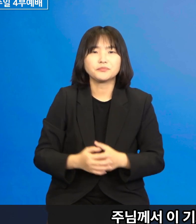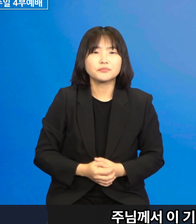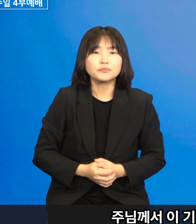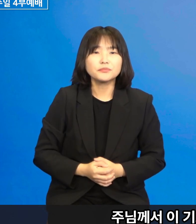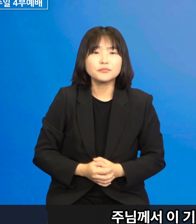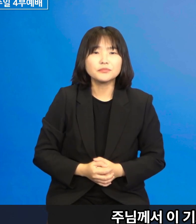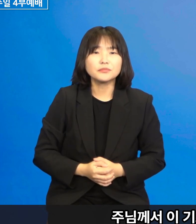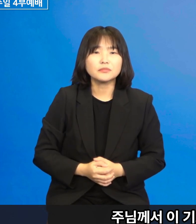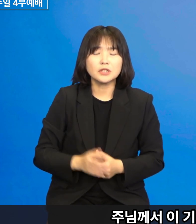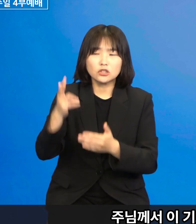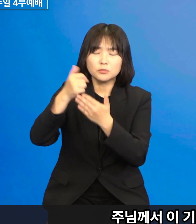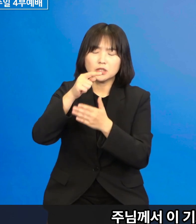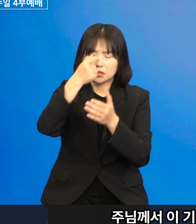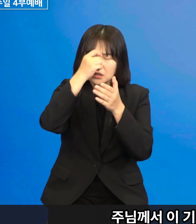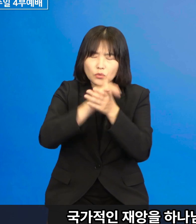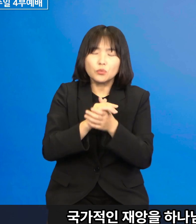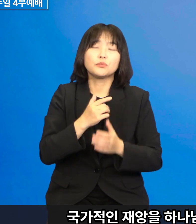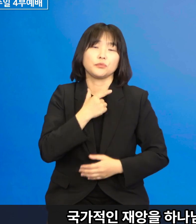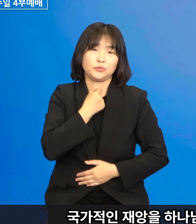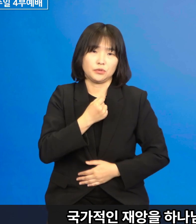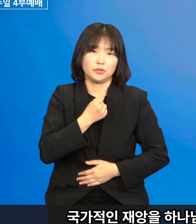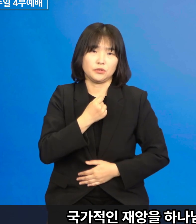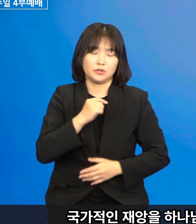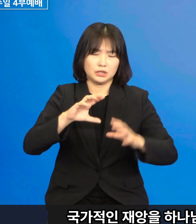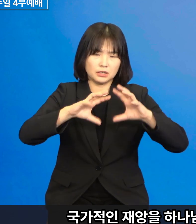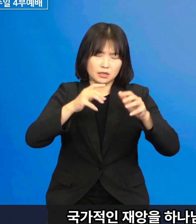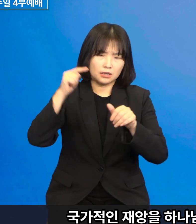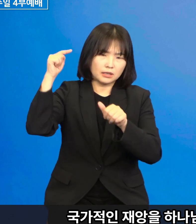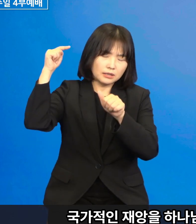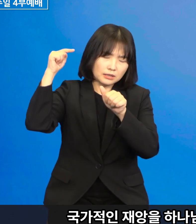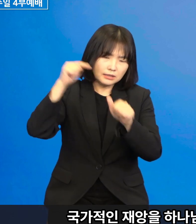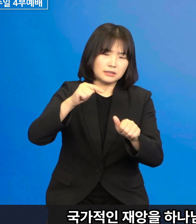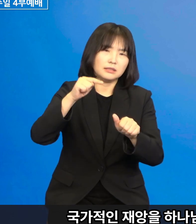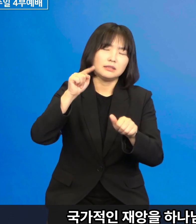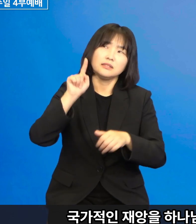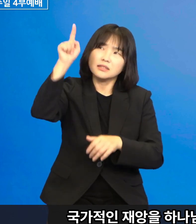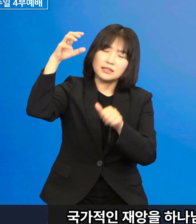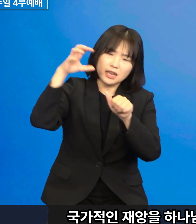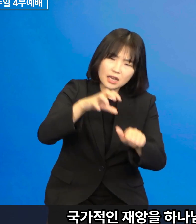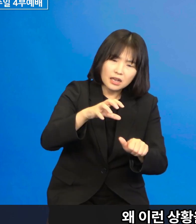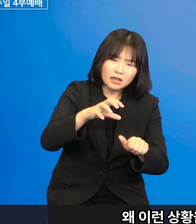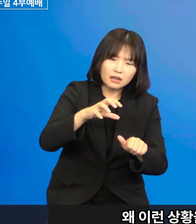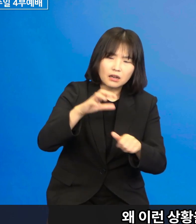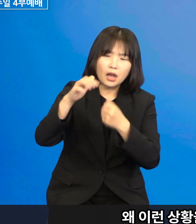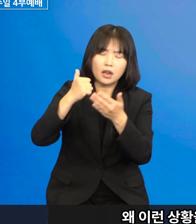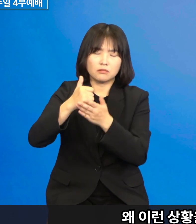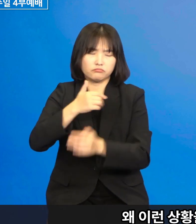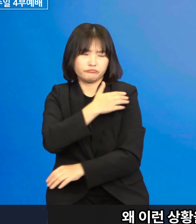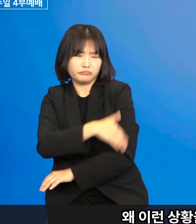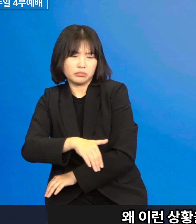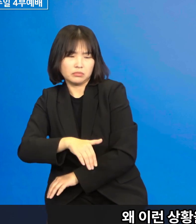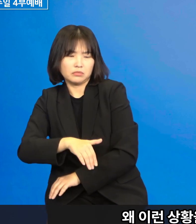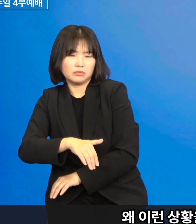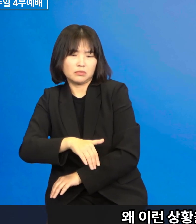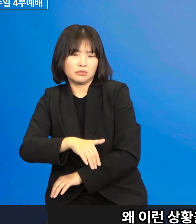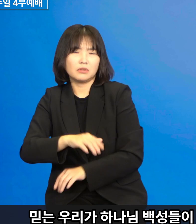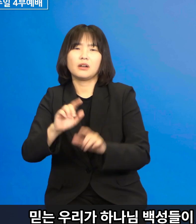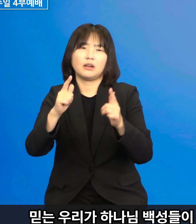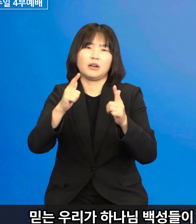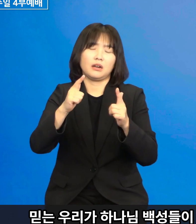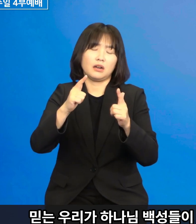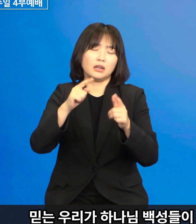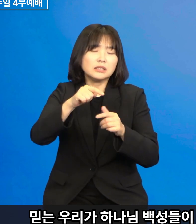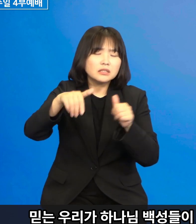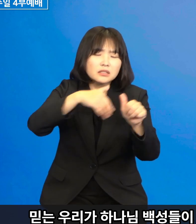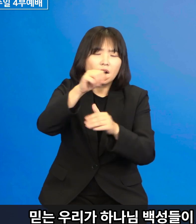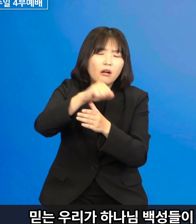주님께서 이 기도를 원하시는 거예요. 국가적인 재앙을 하나님 난 모르겠다 하셨을까요? 왜 이런 상황을 허락하셨을까요?